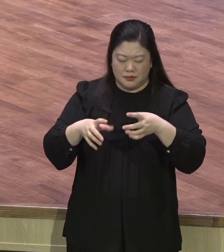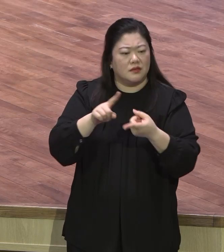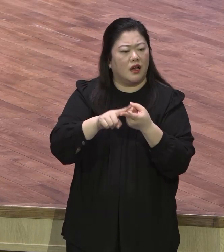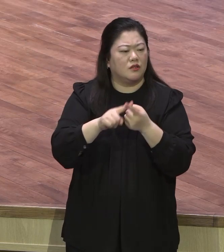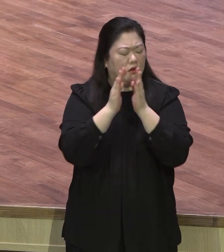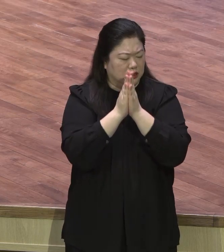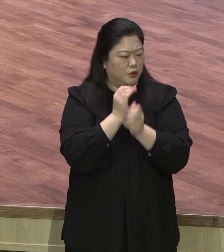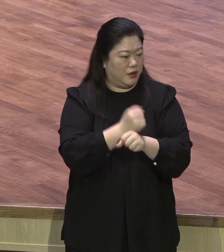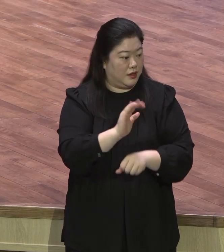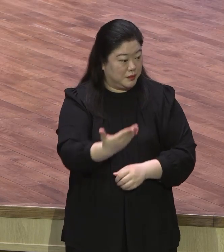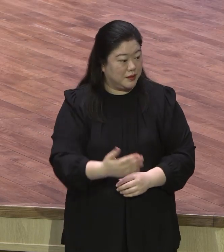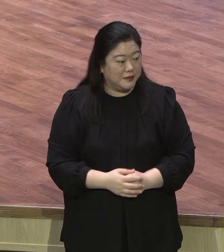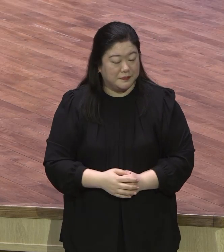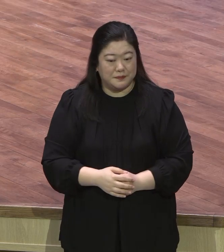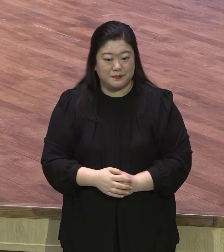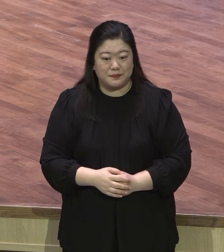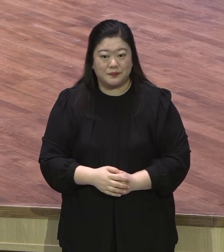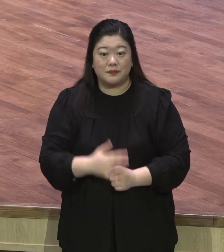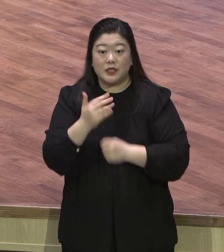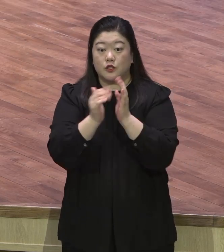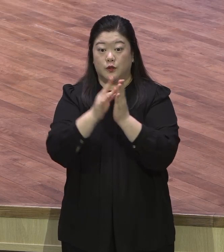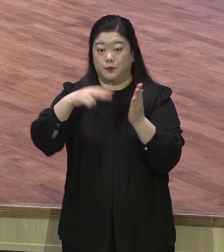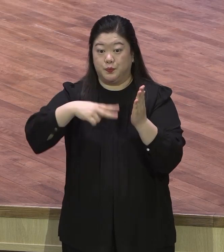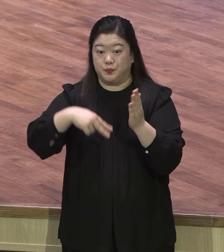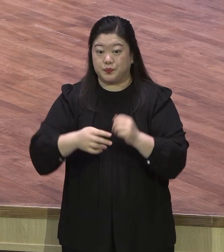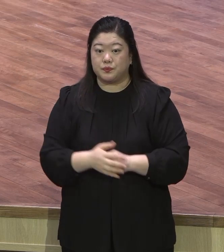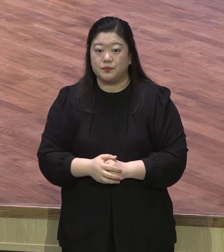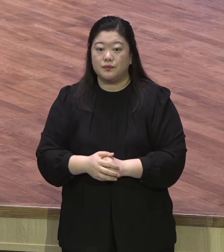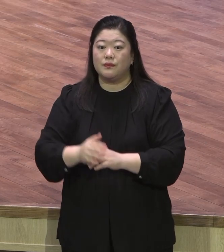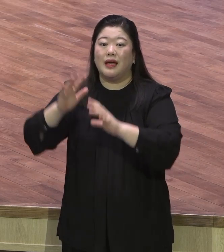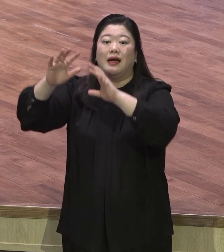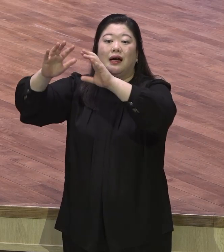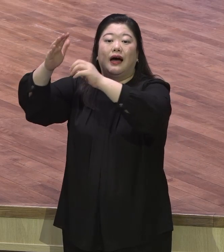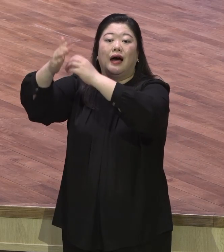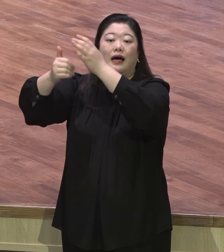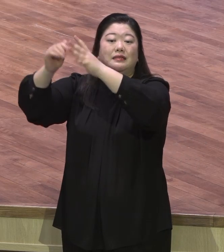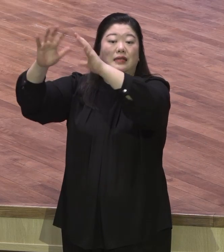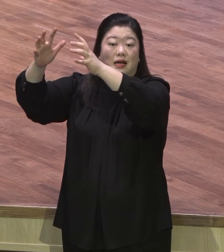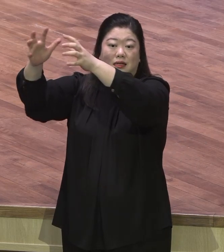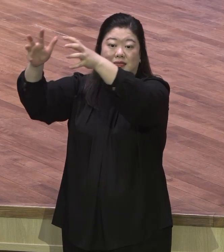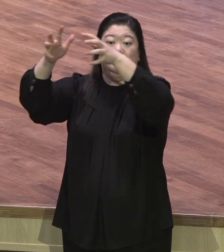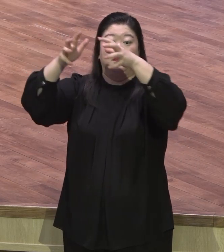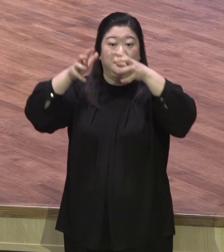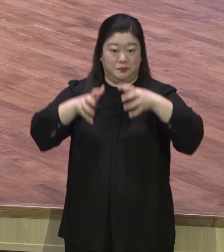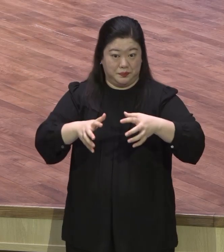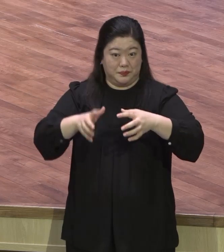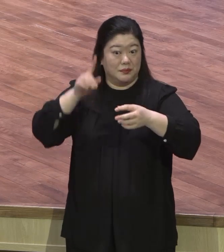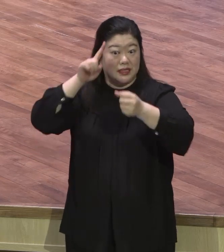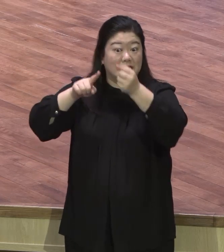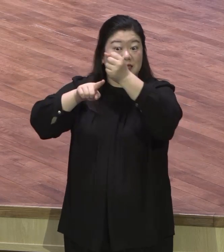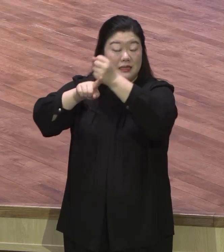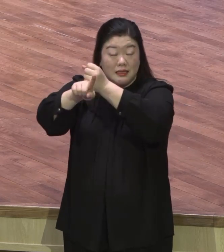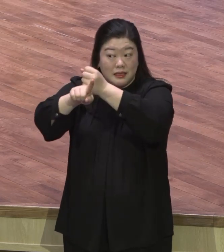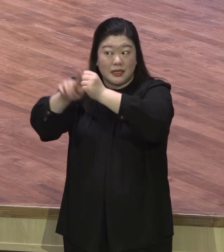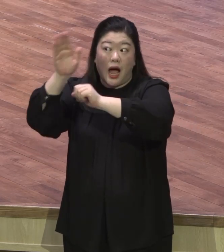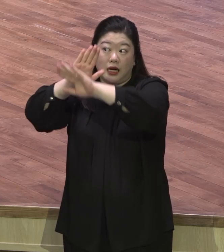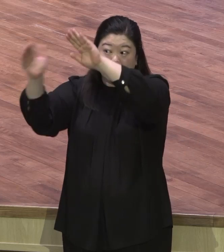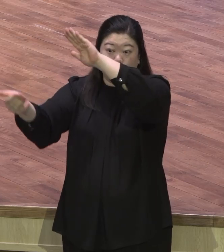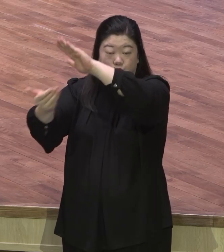임하도록. 자 10절입니다. 나라가 임하오시며 뜻이 하늘에서 이루어진 것 같이